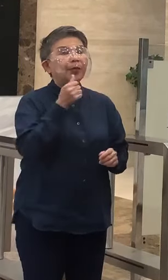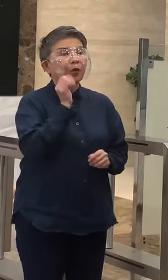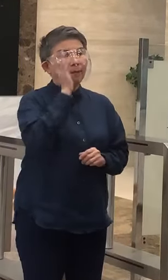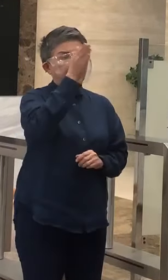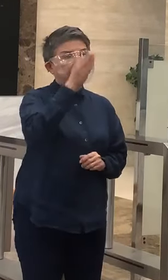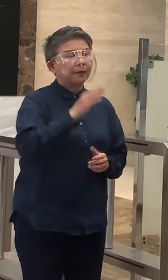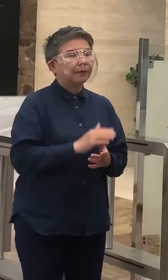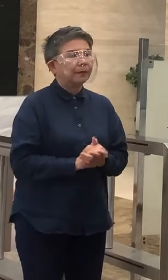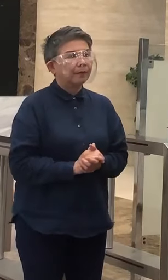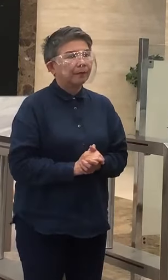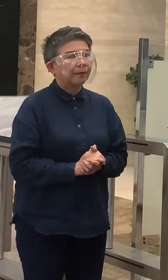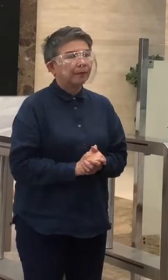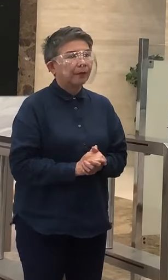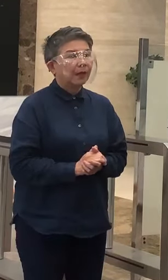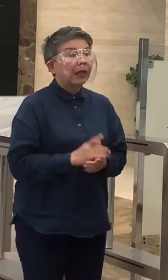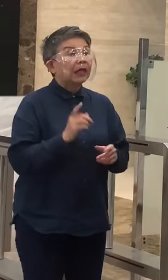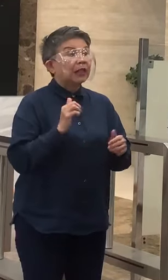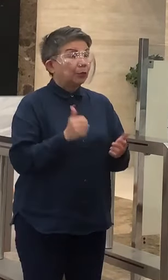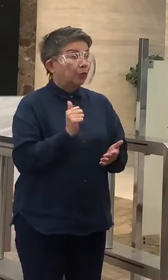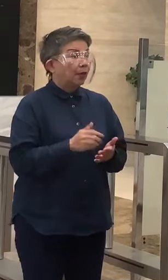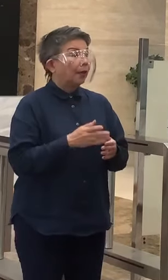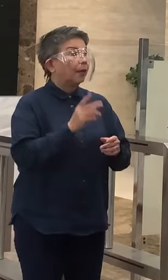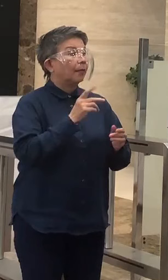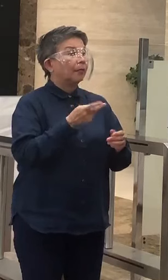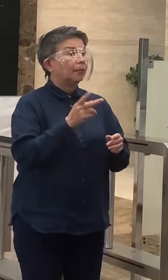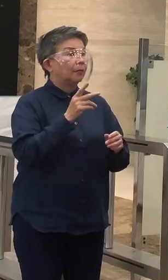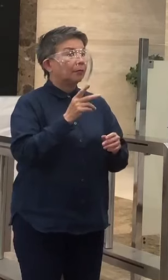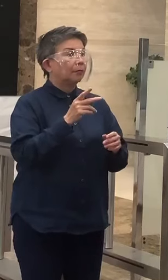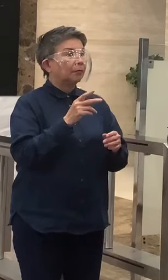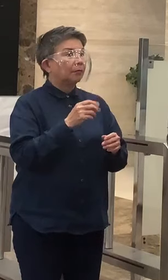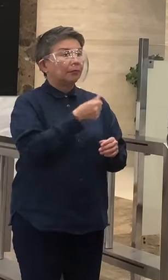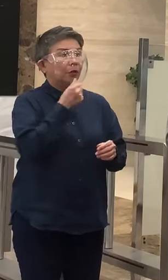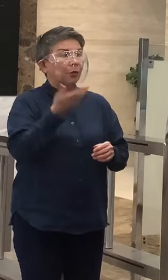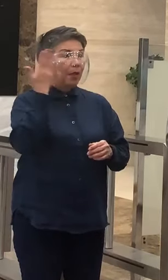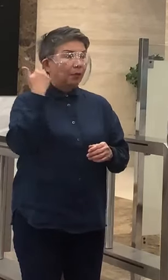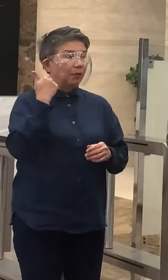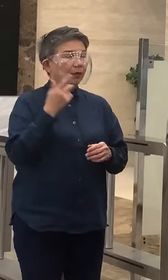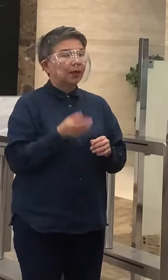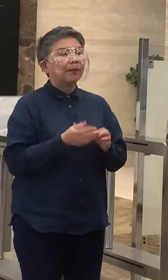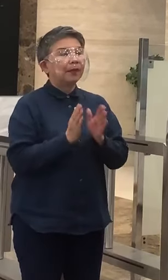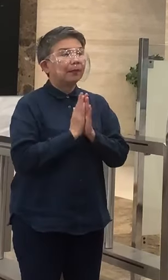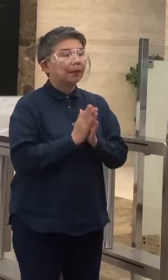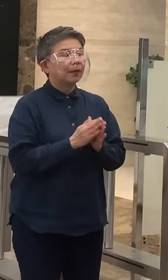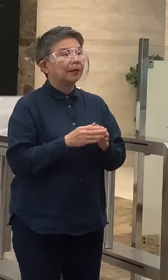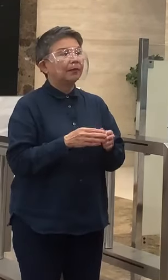hai manusia menjadi rusak Maka kamera demikian gacor